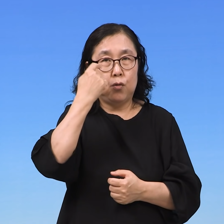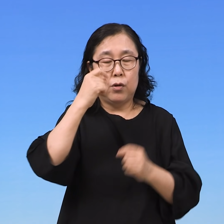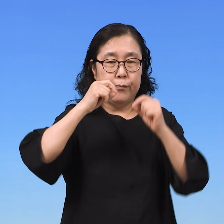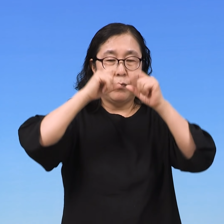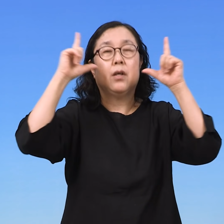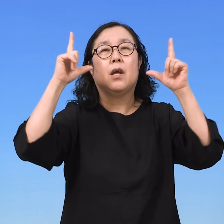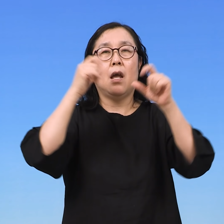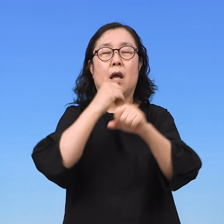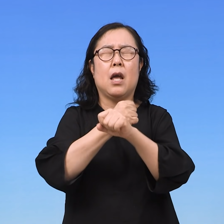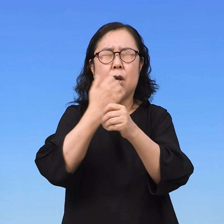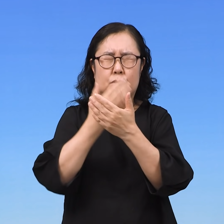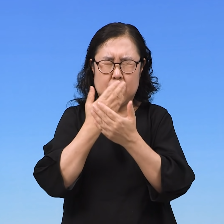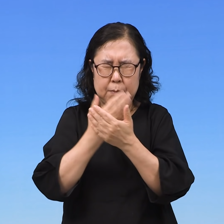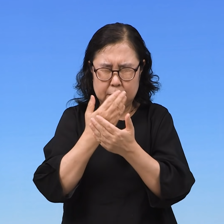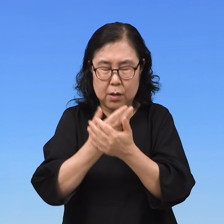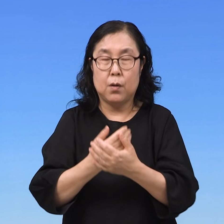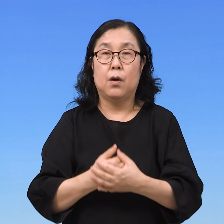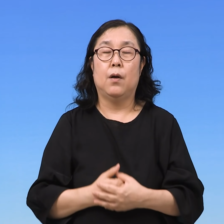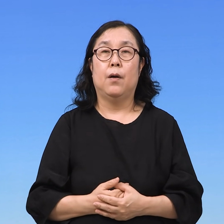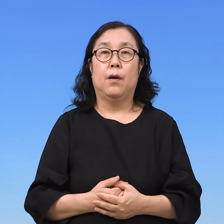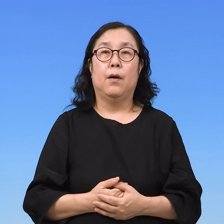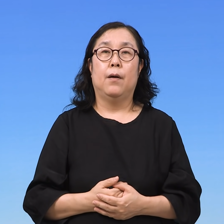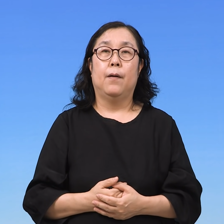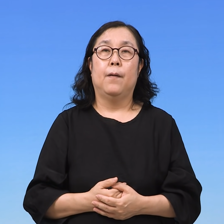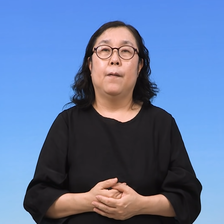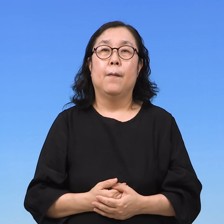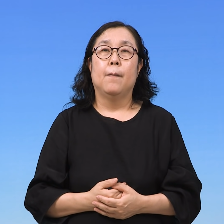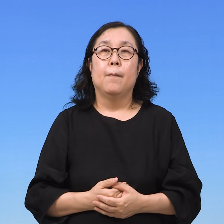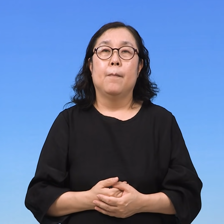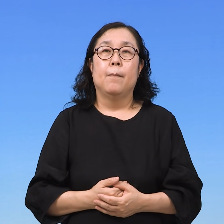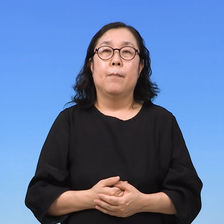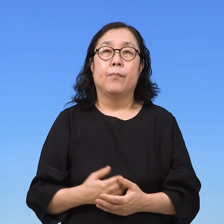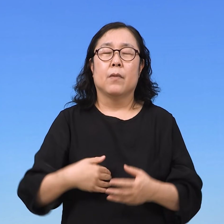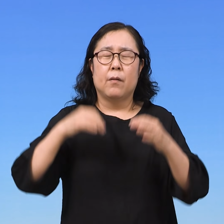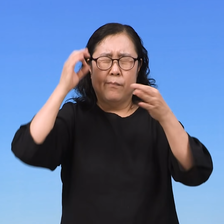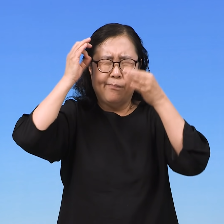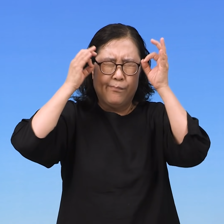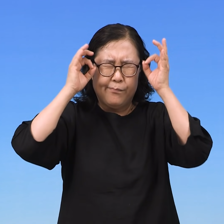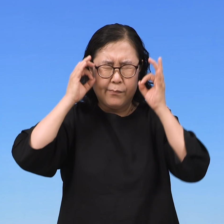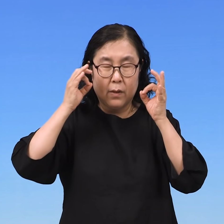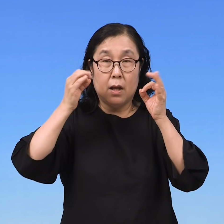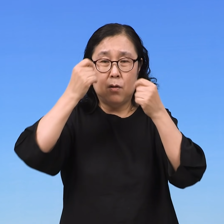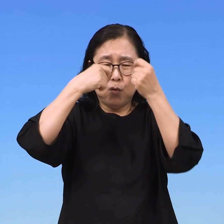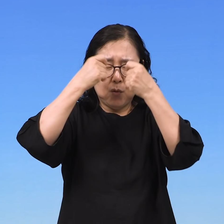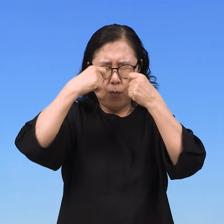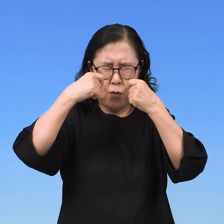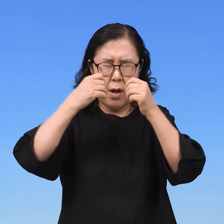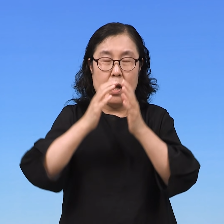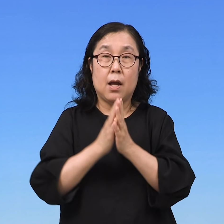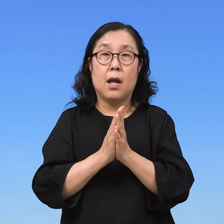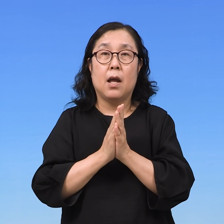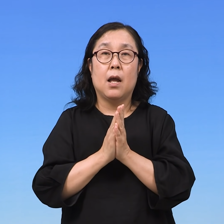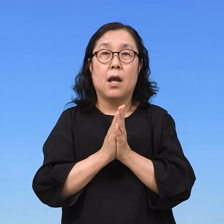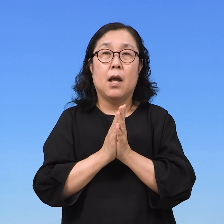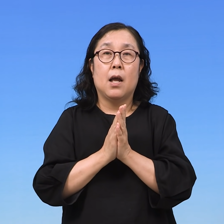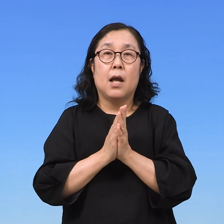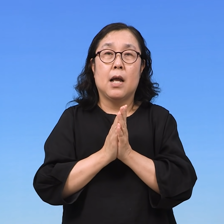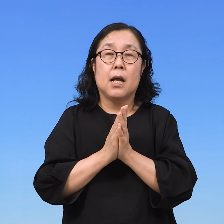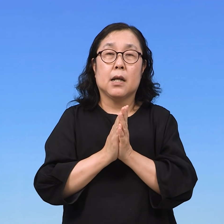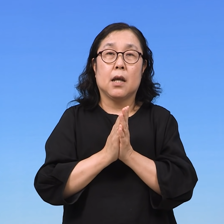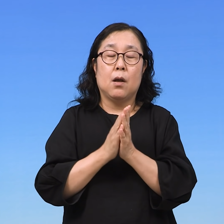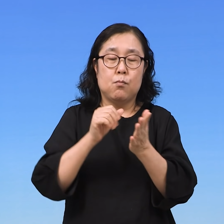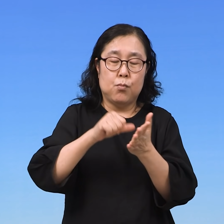원합니다. 우리가 그 귀한 땀의 결정체, 눈물의 결정체, 아끼지